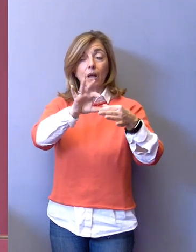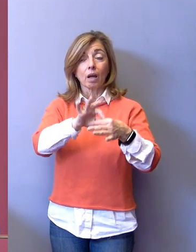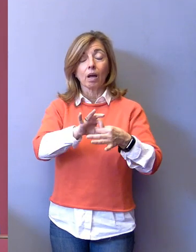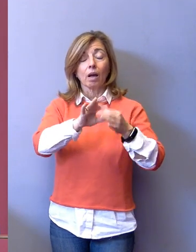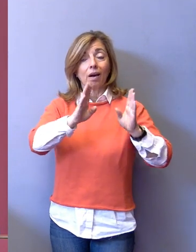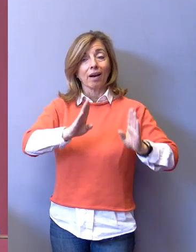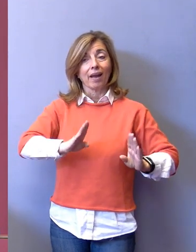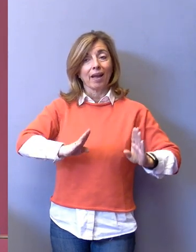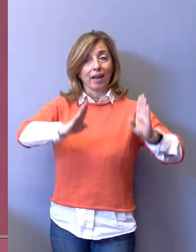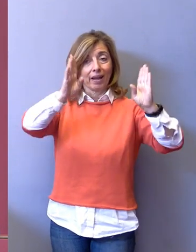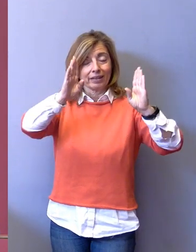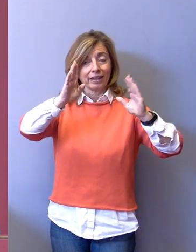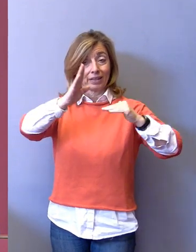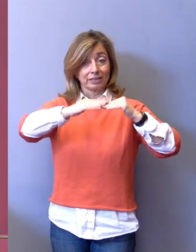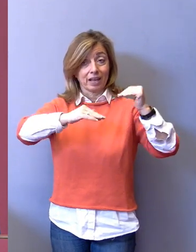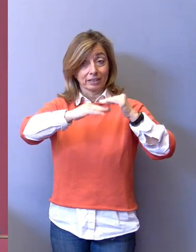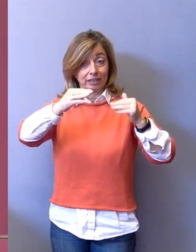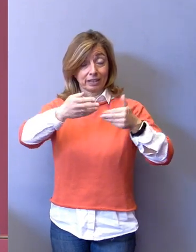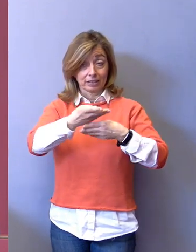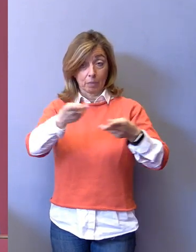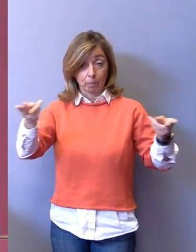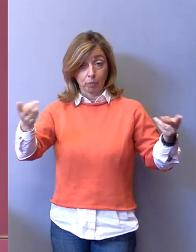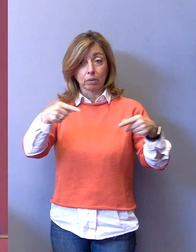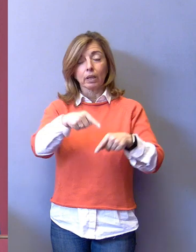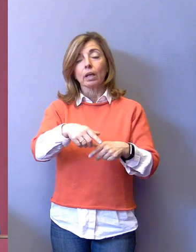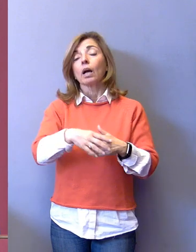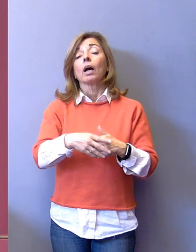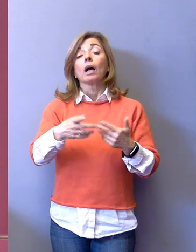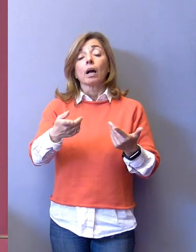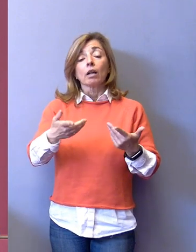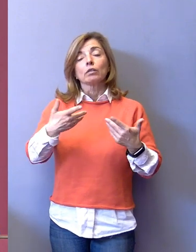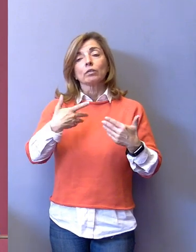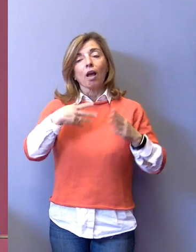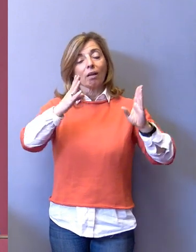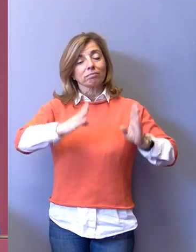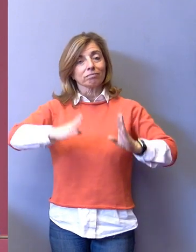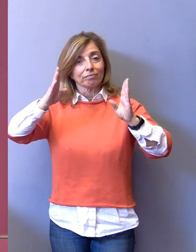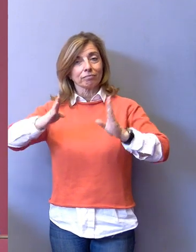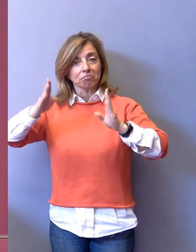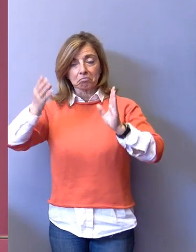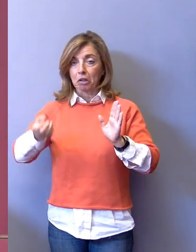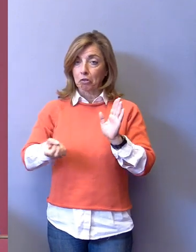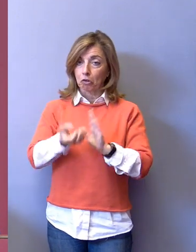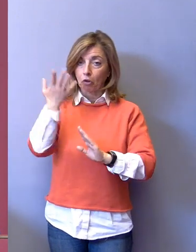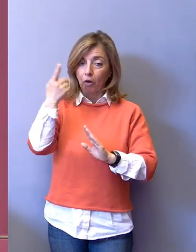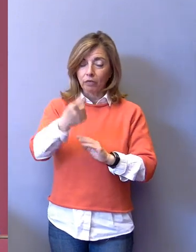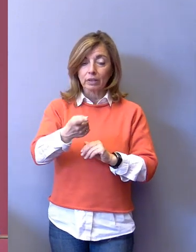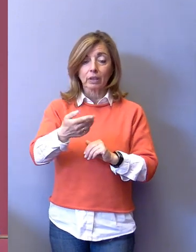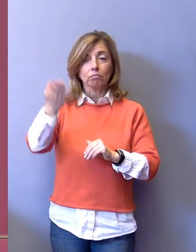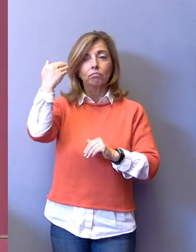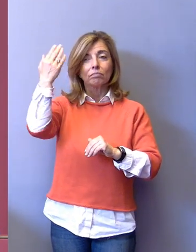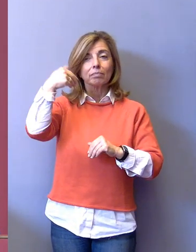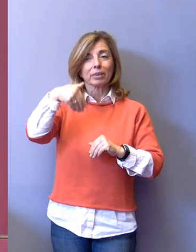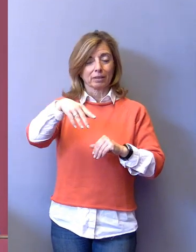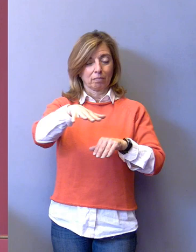pubblica caratterizzate da moduli abitativi innovativi ubicate come dicevo su una porzione del sedime in precedenza